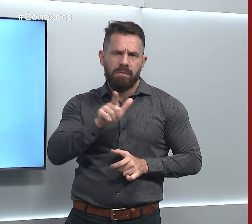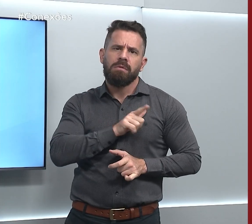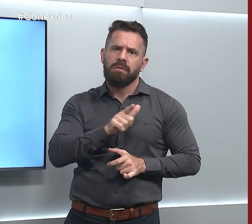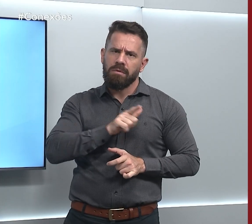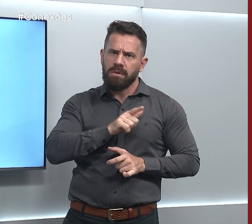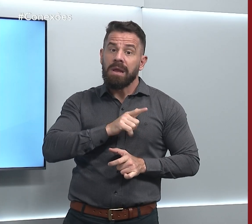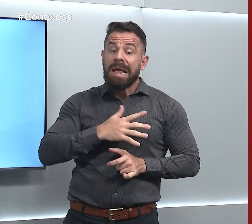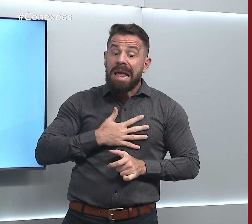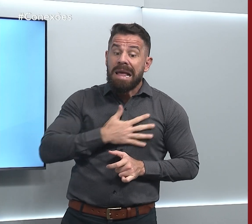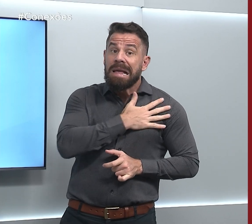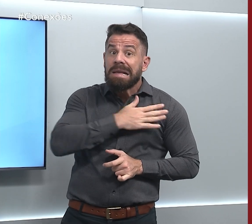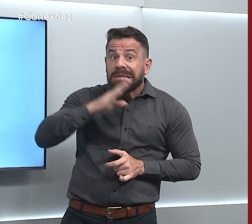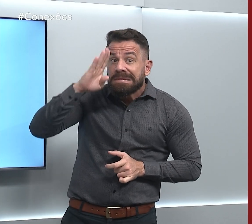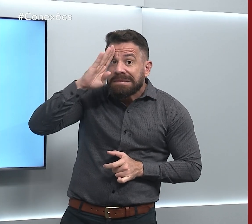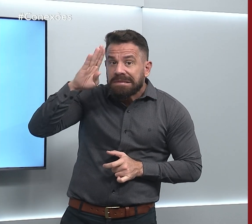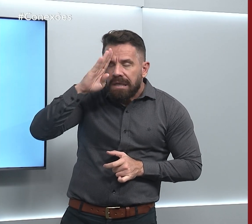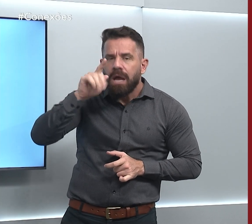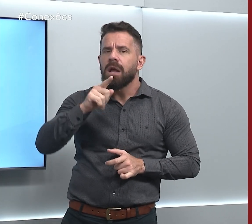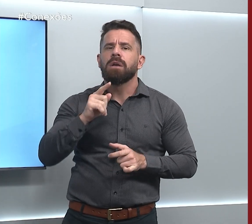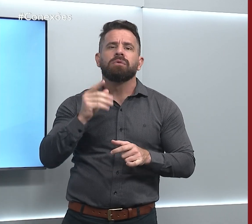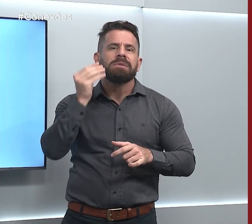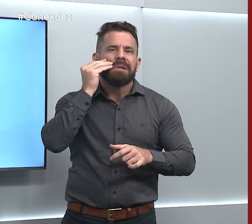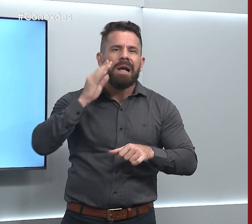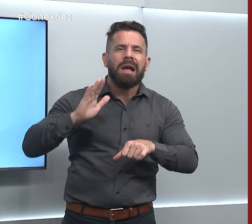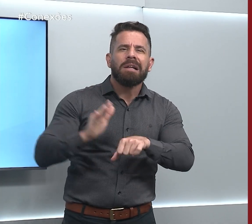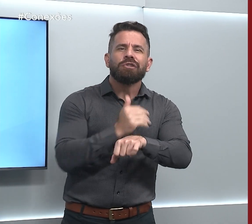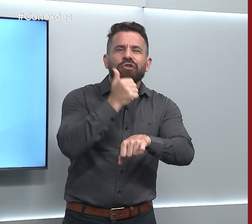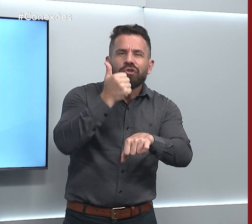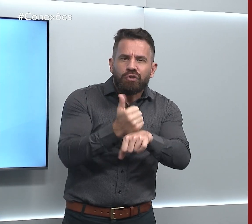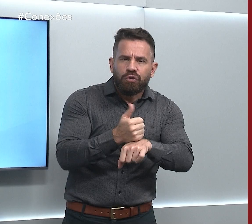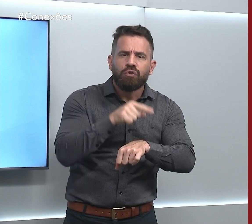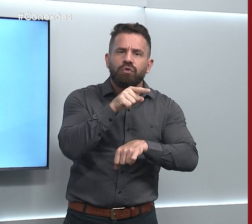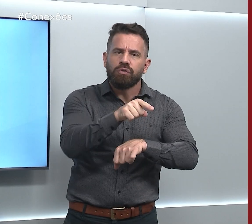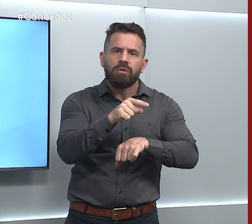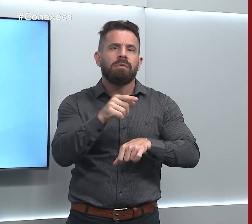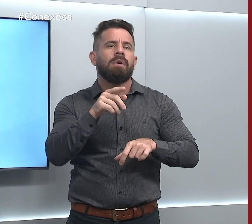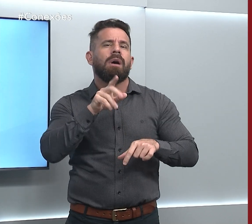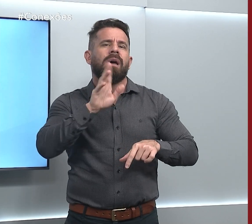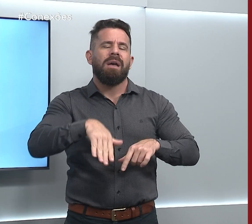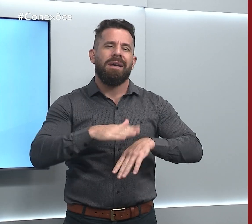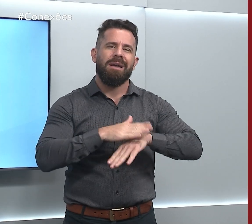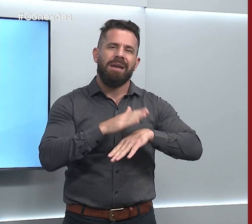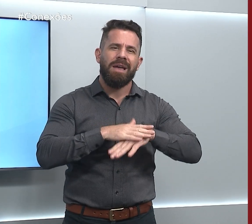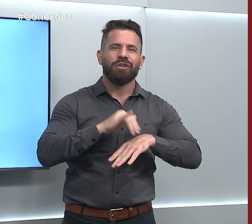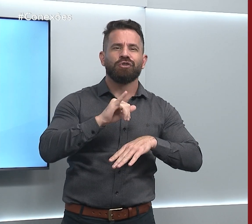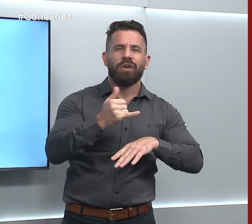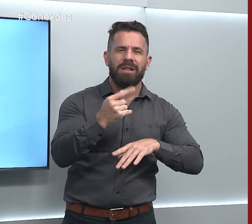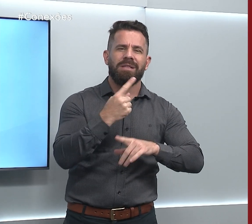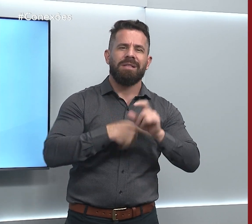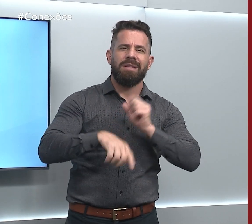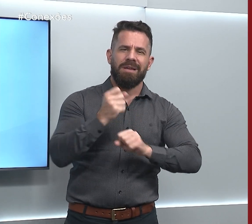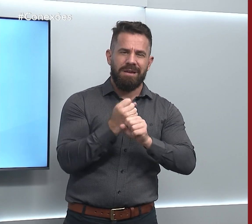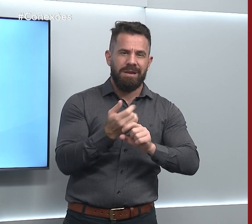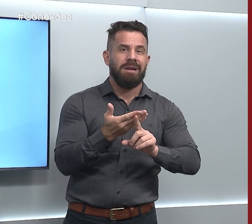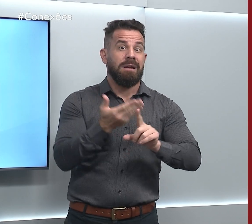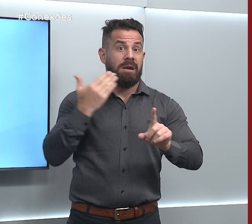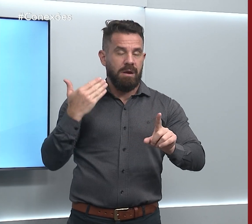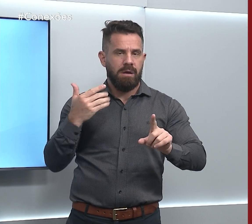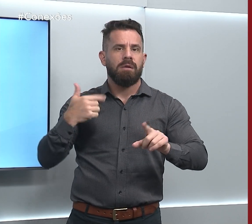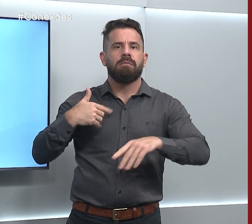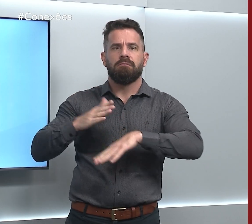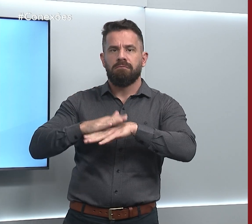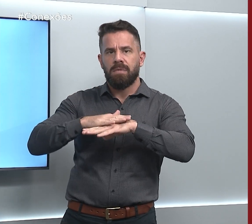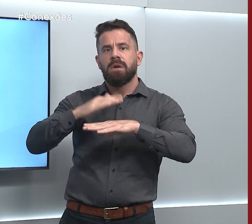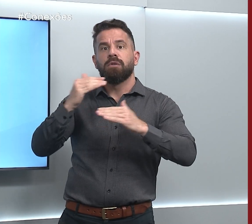de janeiro de 2023 ficará a cargo do STF, o Supremo Tribunal Federal. Isso segundo